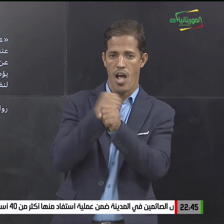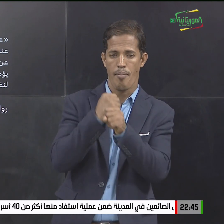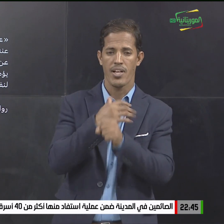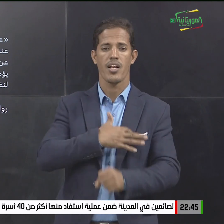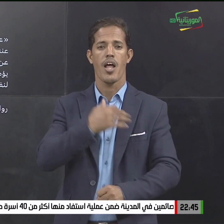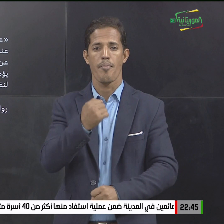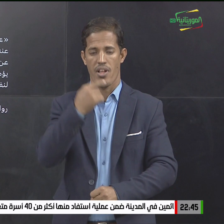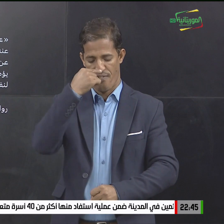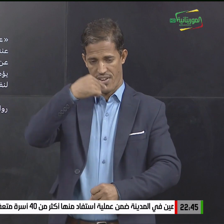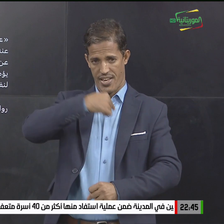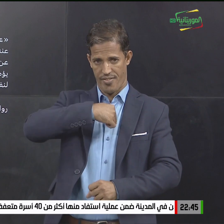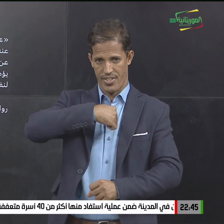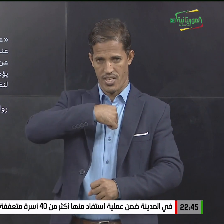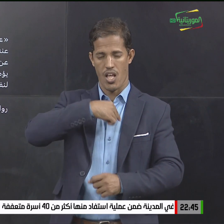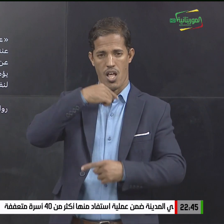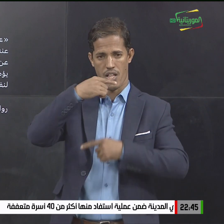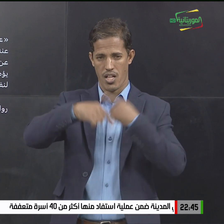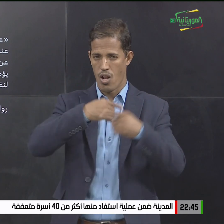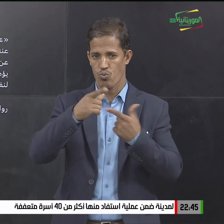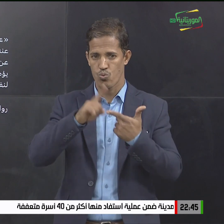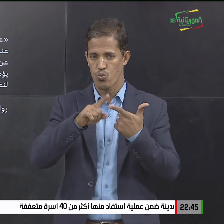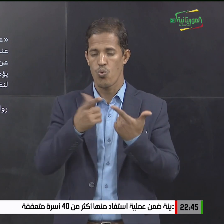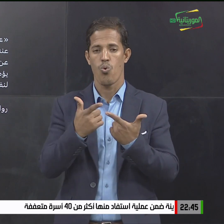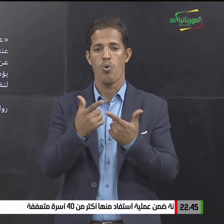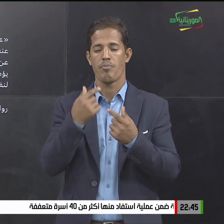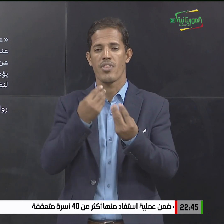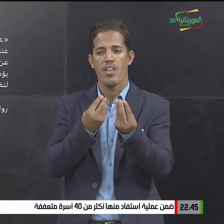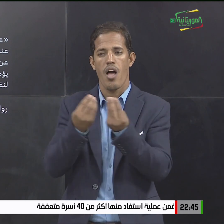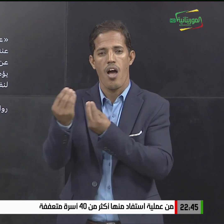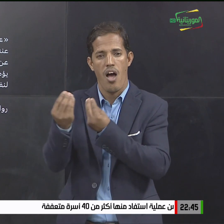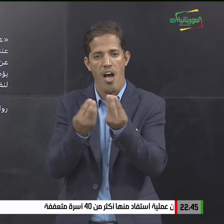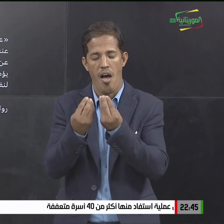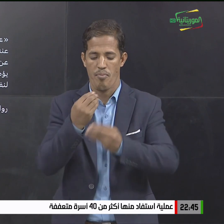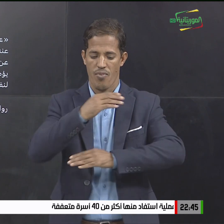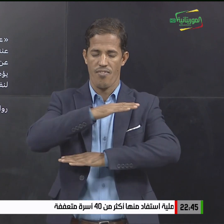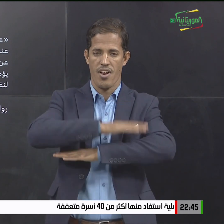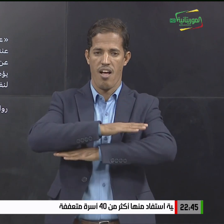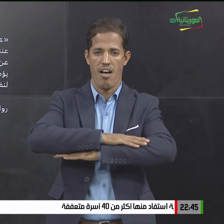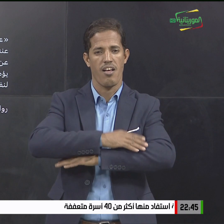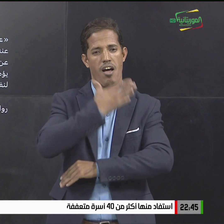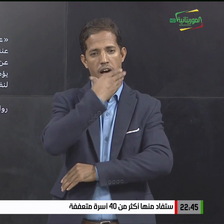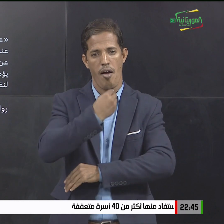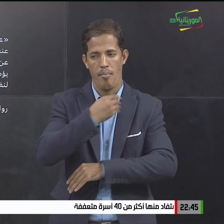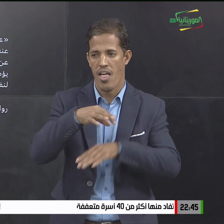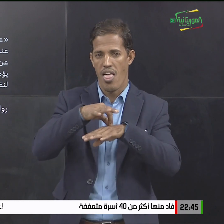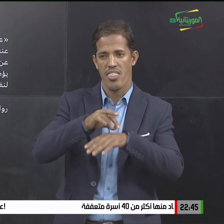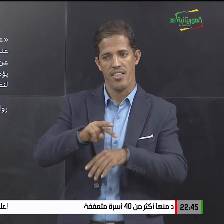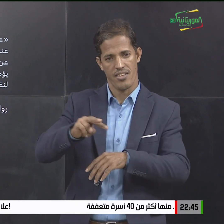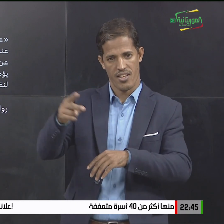أن تحقيق هذا الكمال الإيماني في النفس يتطلب منها سموا في التعامل ورفعة في الأخلاق